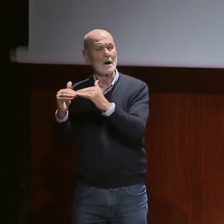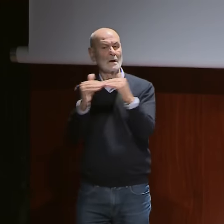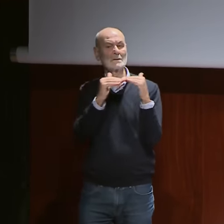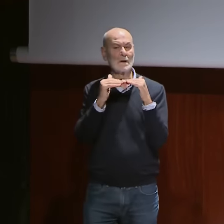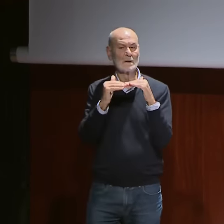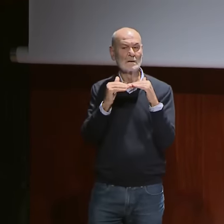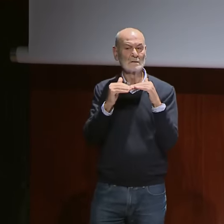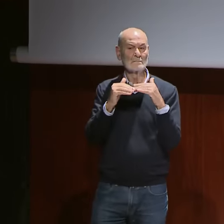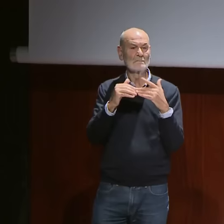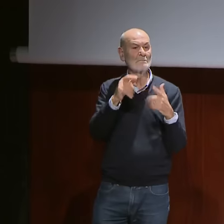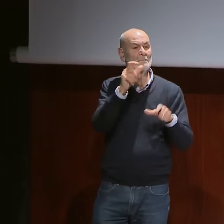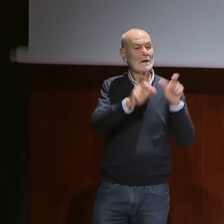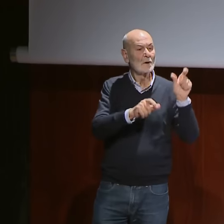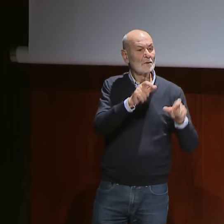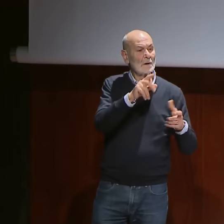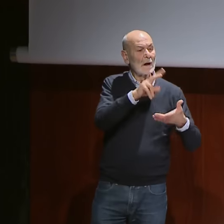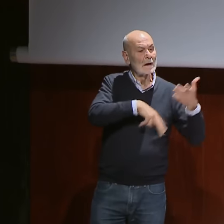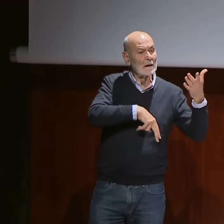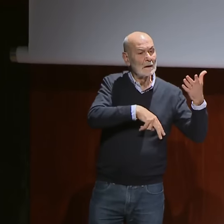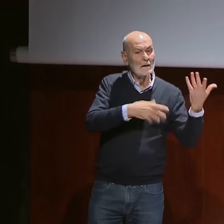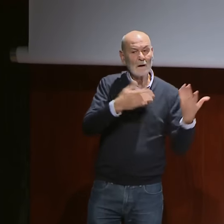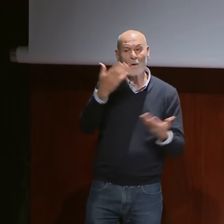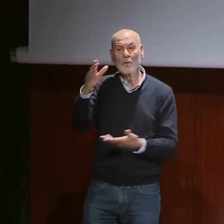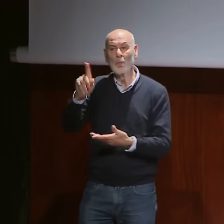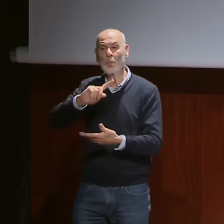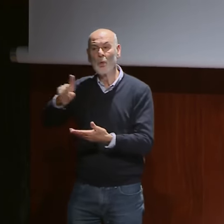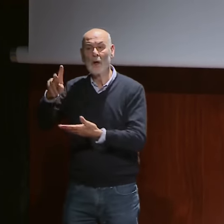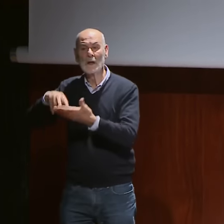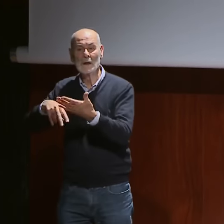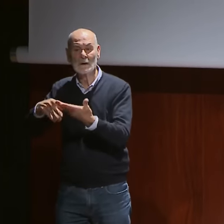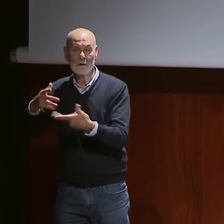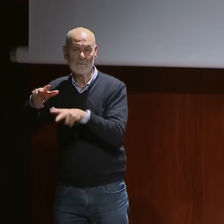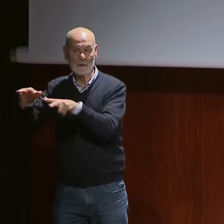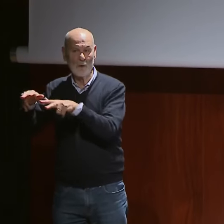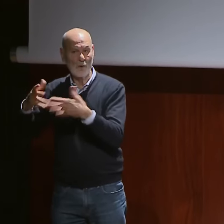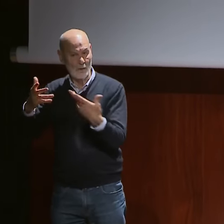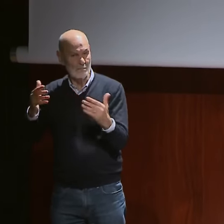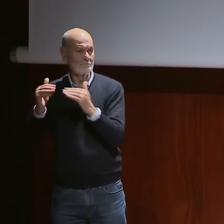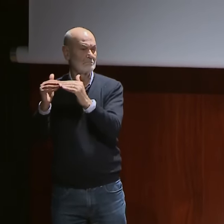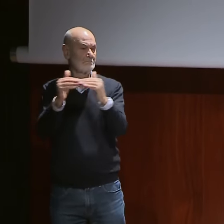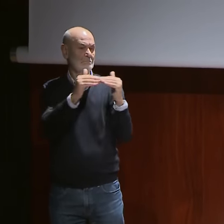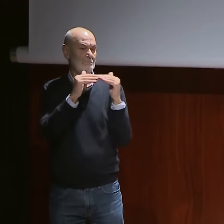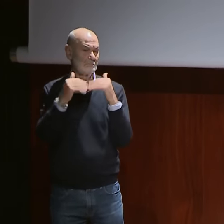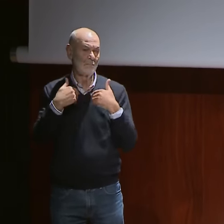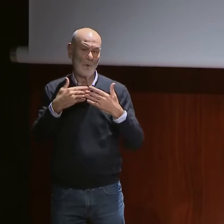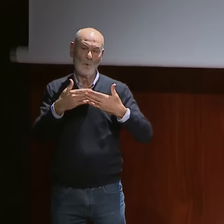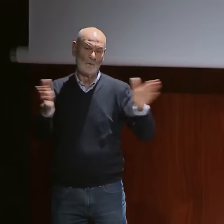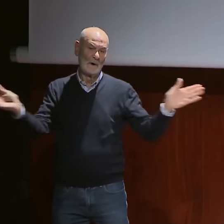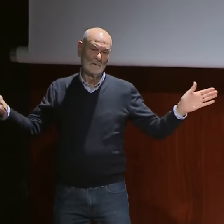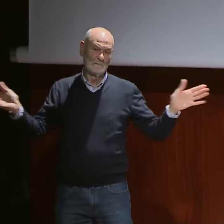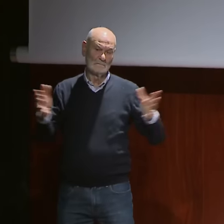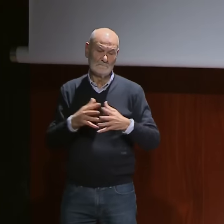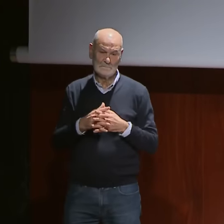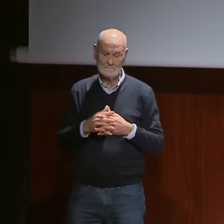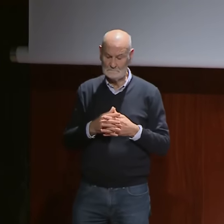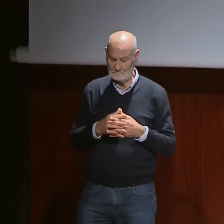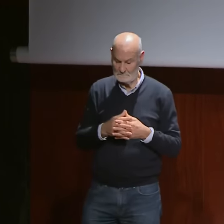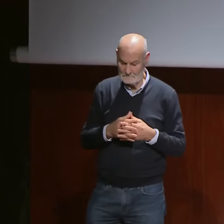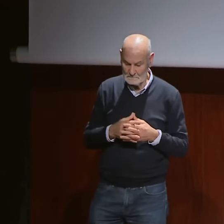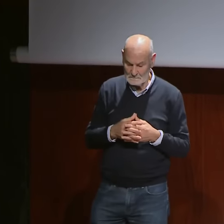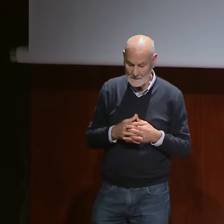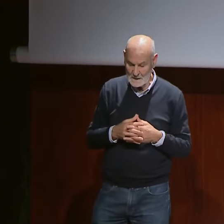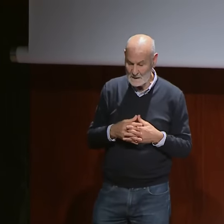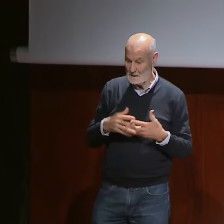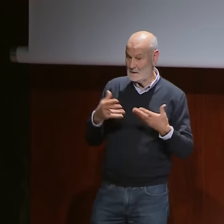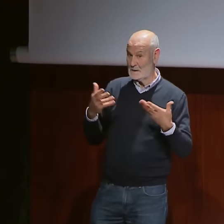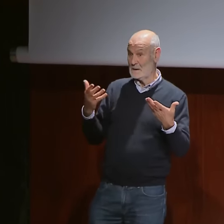qu'on prend en photo avec son appareil, et qui permettent pour les non-lecteurs du français